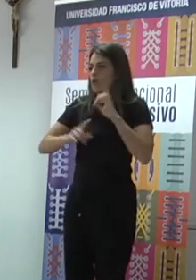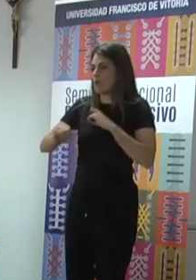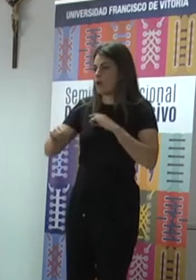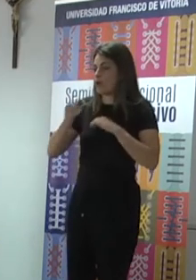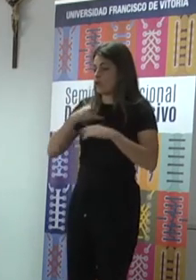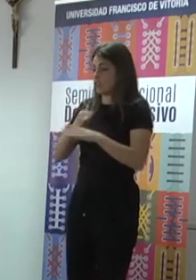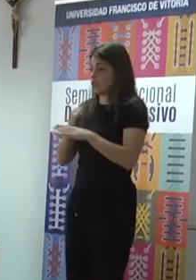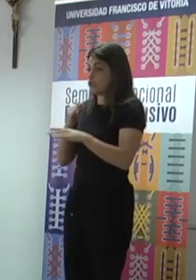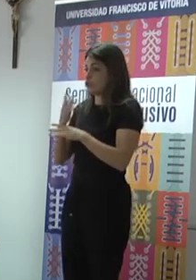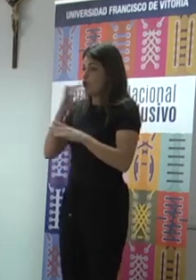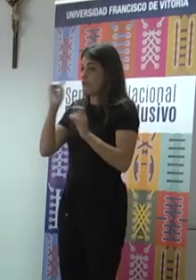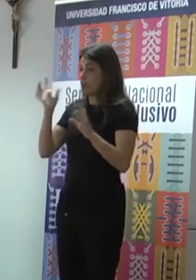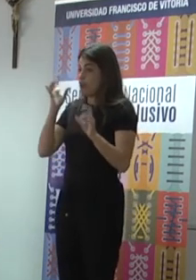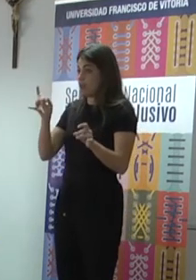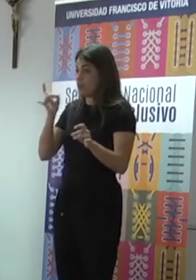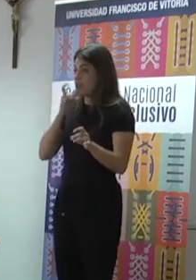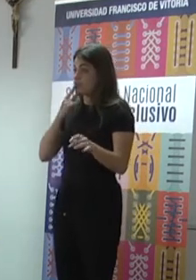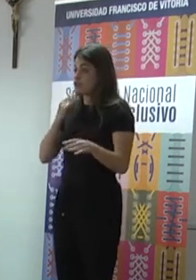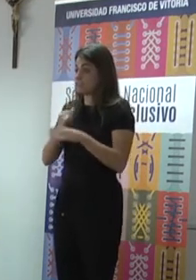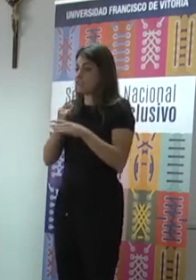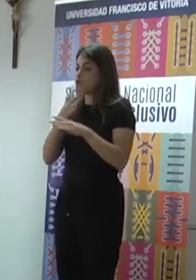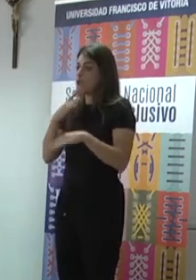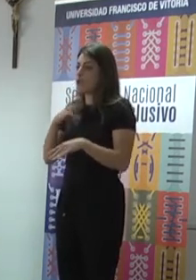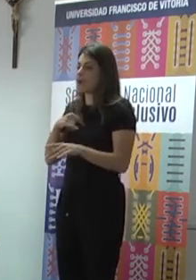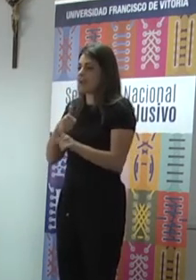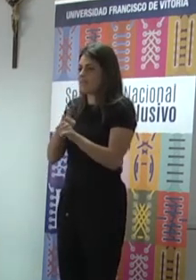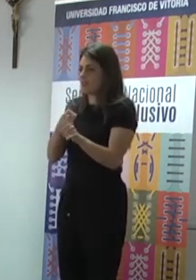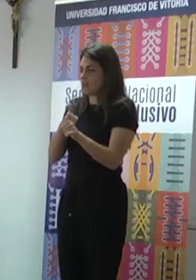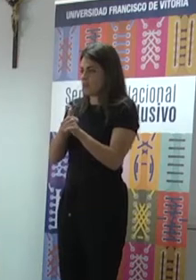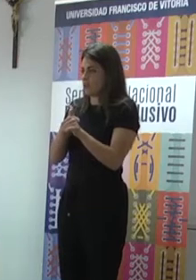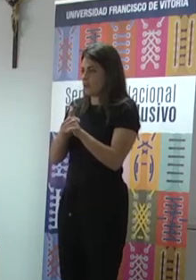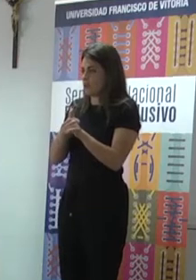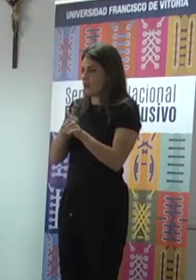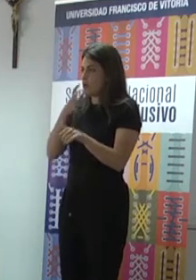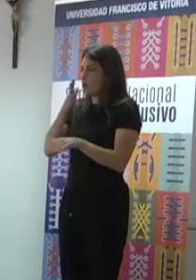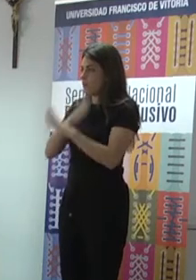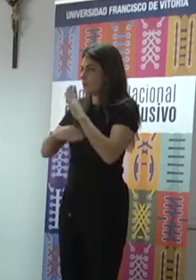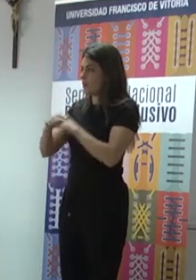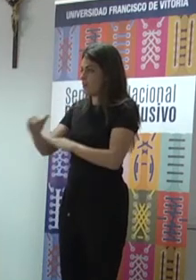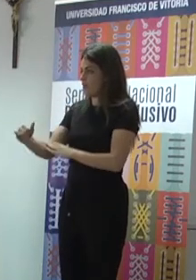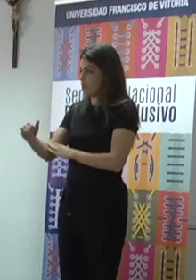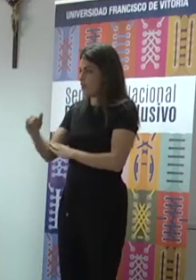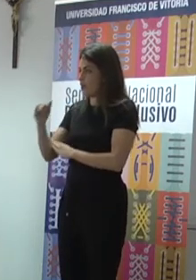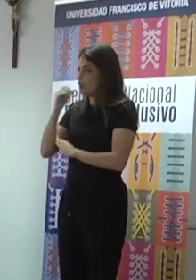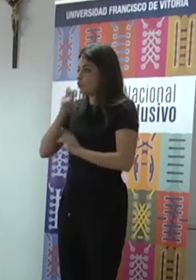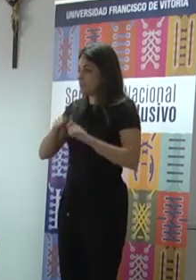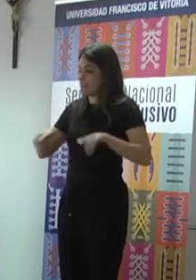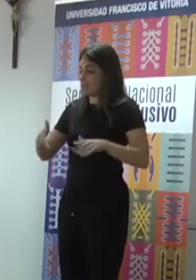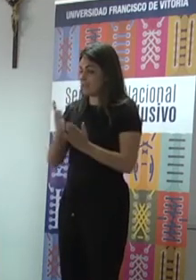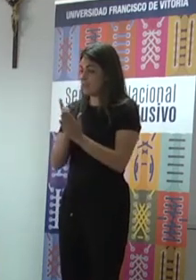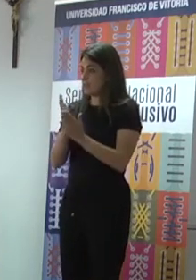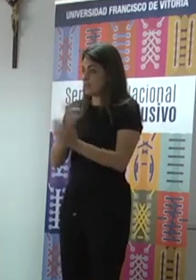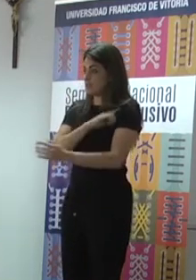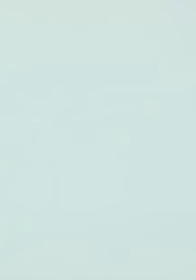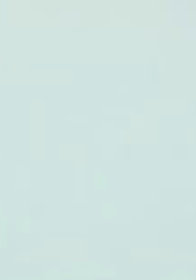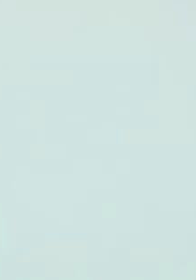dando conferencias donde eran institutos de referencia en determinadas discapacidades y esas discapacidades en las clases de educación física estaban apartadas.